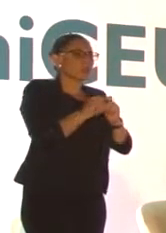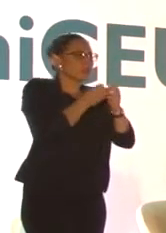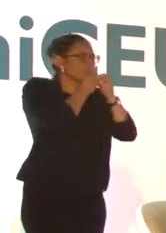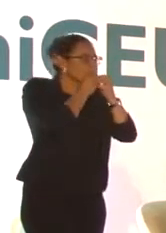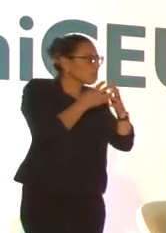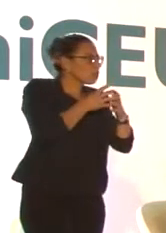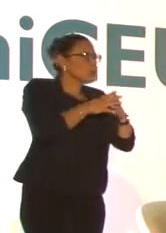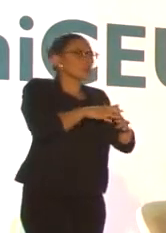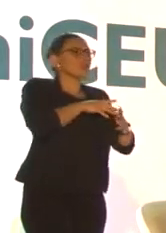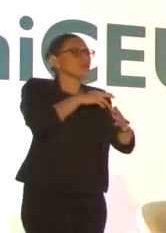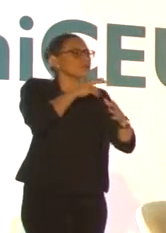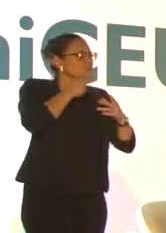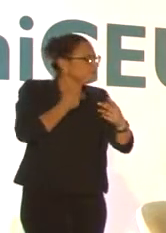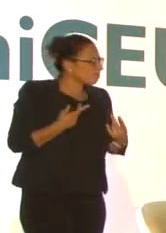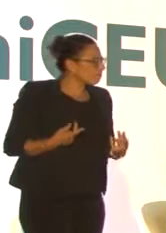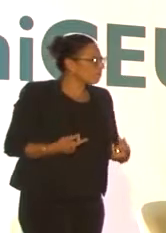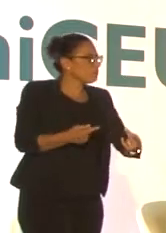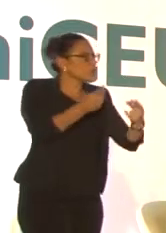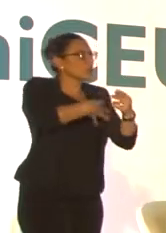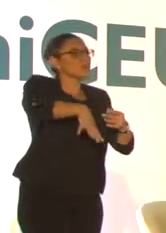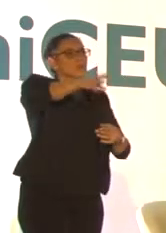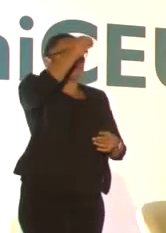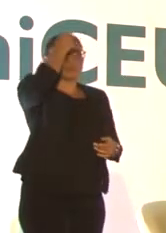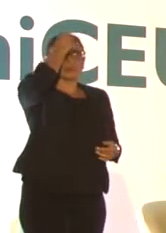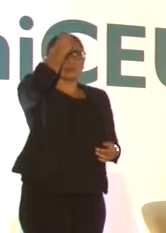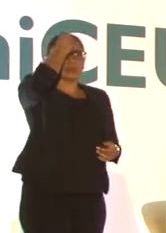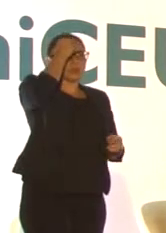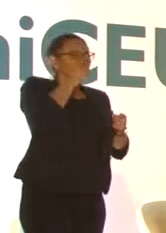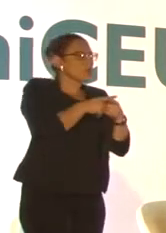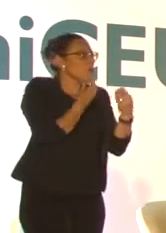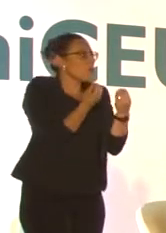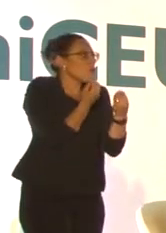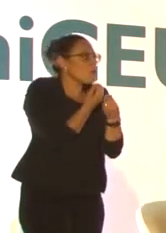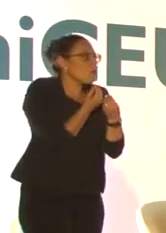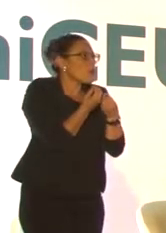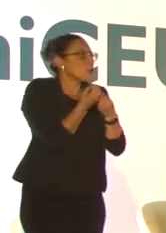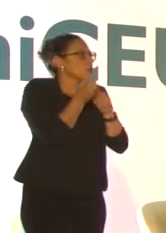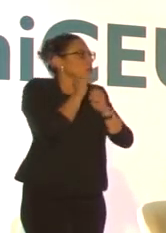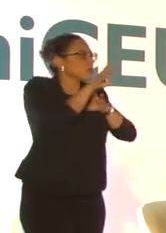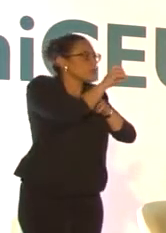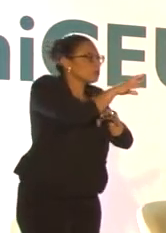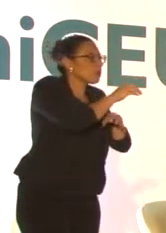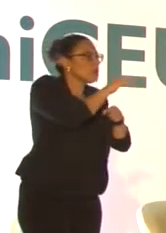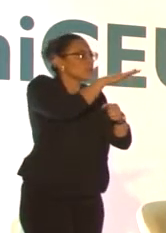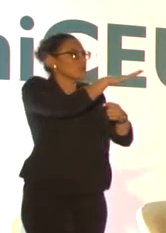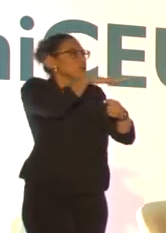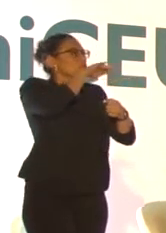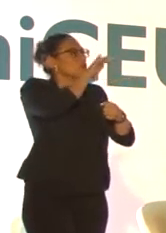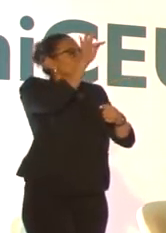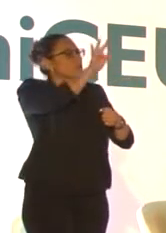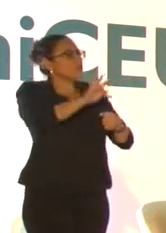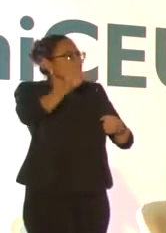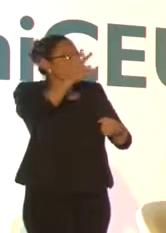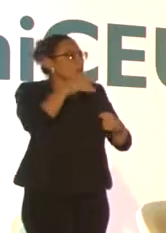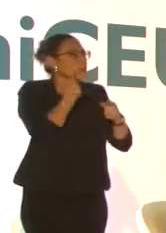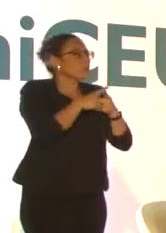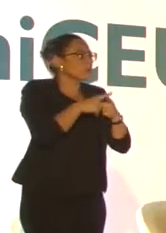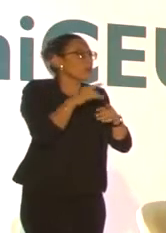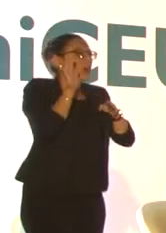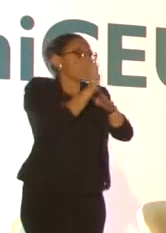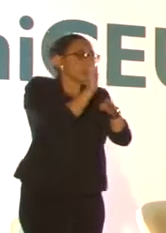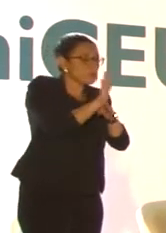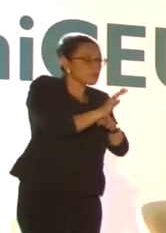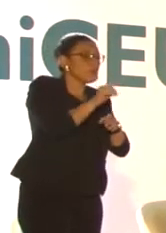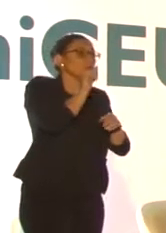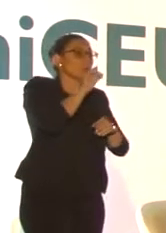marco de um novo modelo de educação superior, que na verdade faz com que a universidade